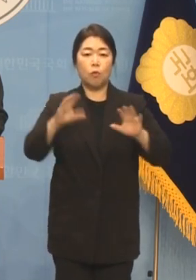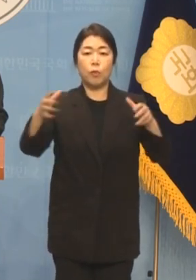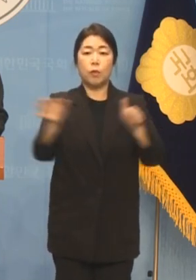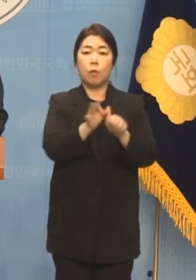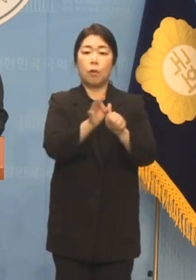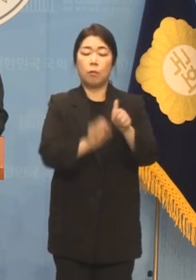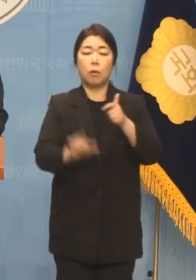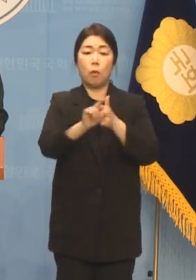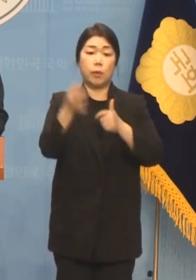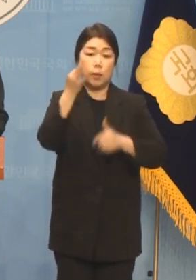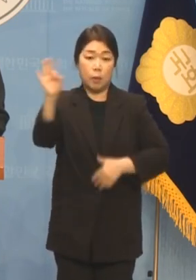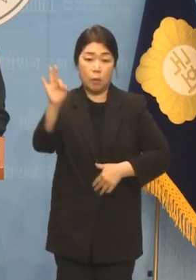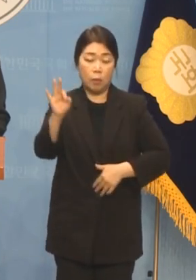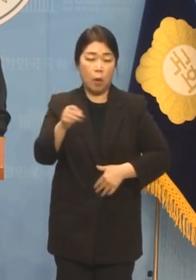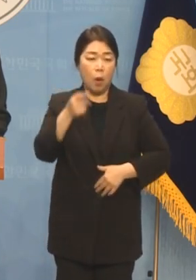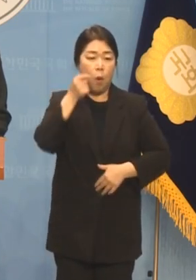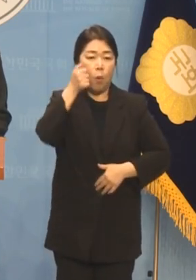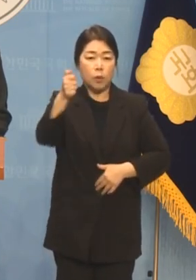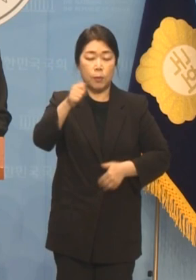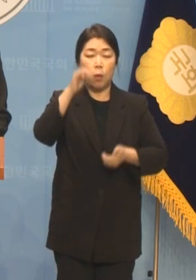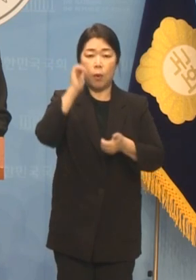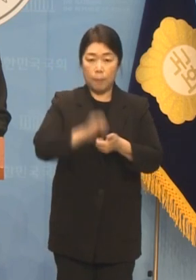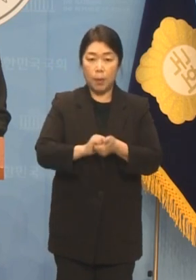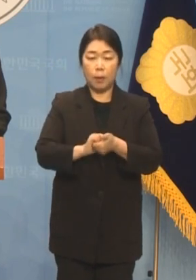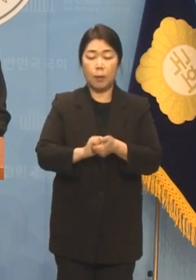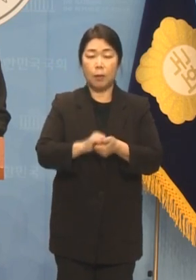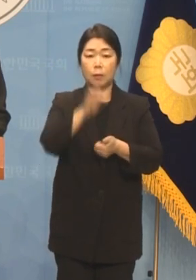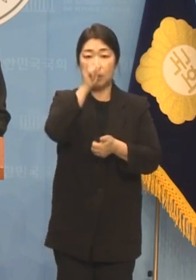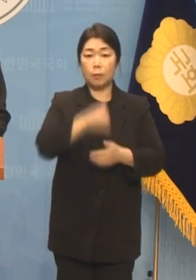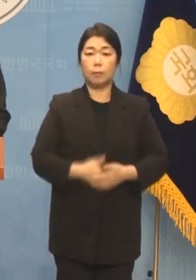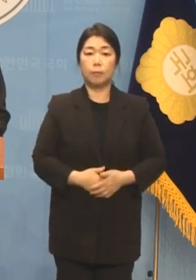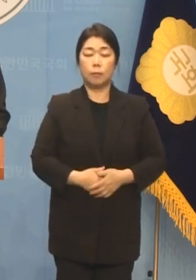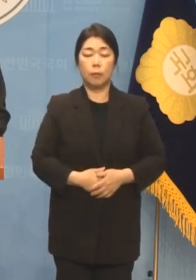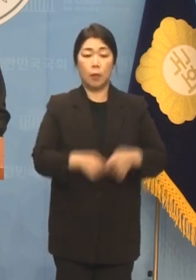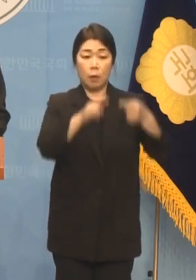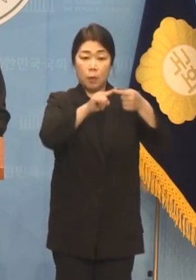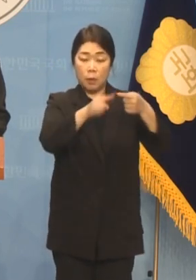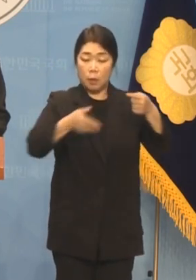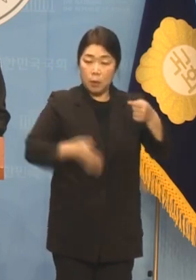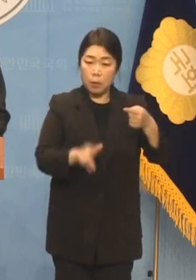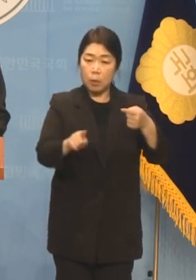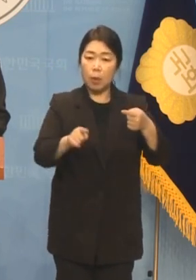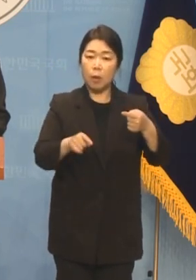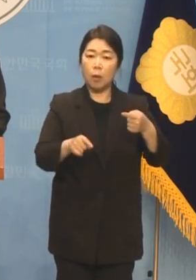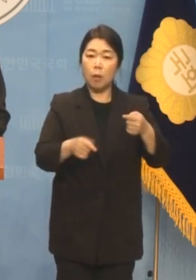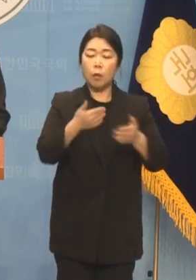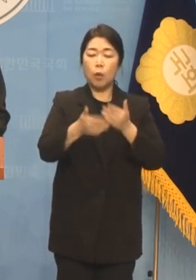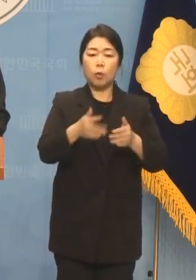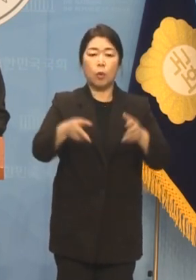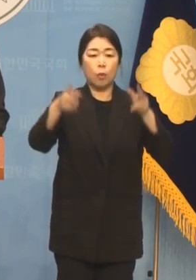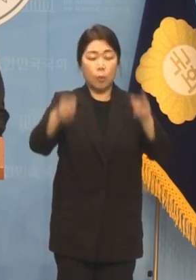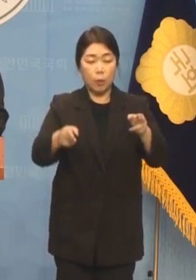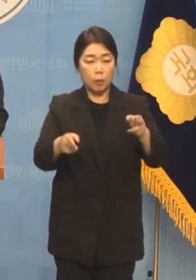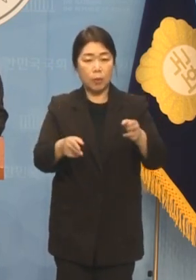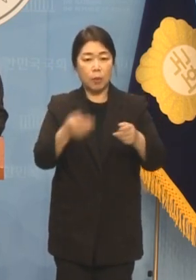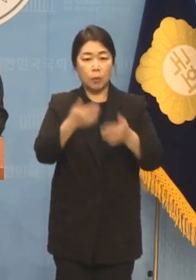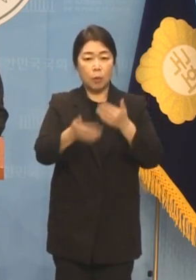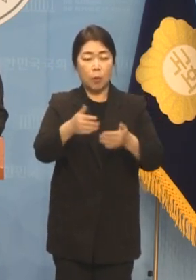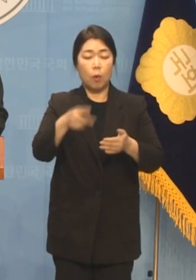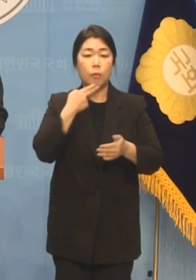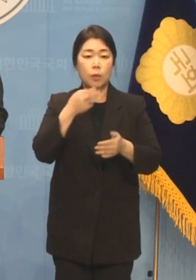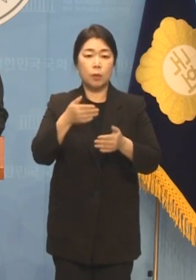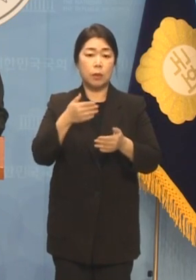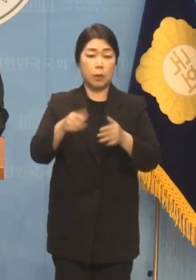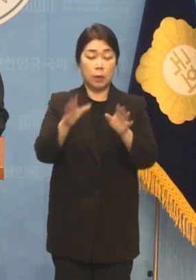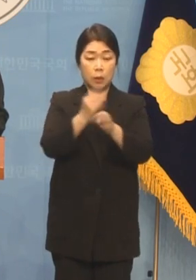인정하되 50개월을 한도로 정해놓고 있습니다. 우리나라는 첫째 자녀 출산으로 발생한 경력 공백 기간에 대해 연금 가입 기간을